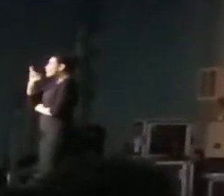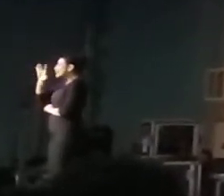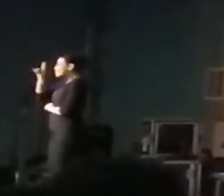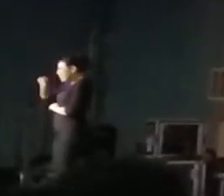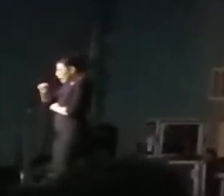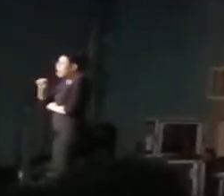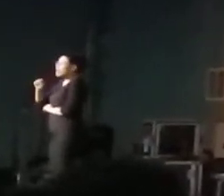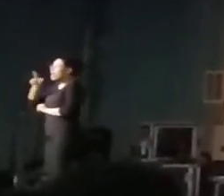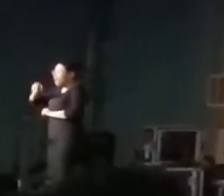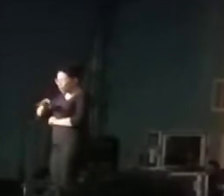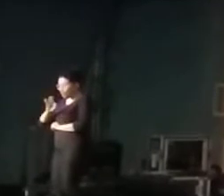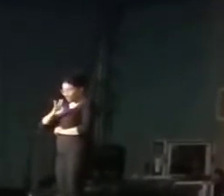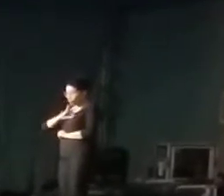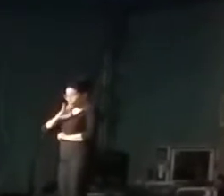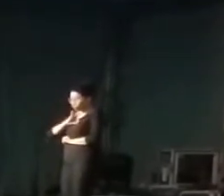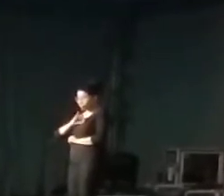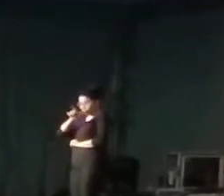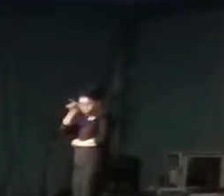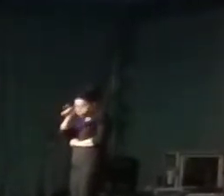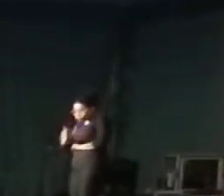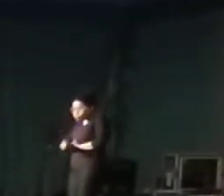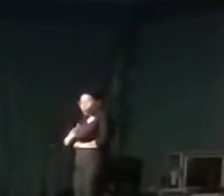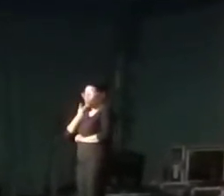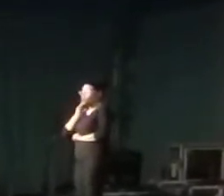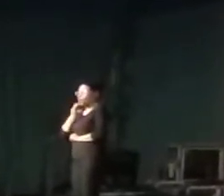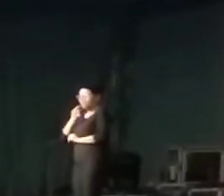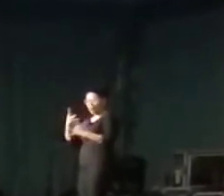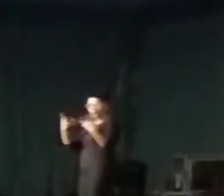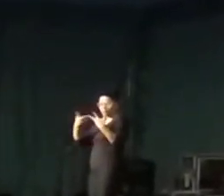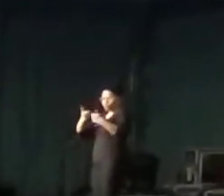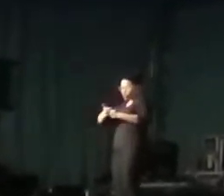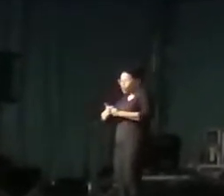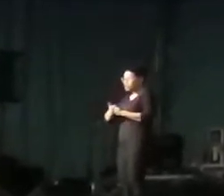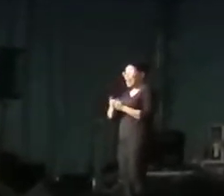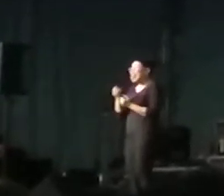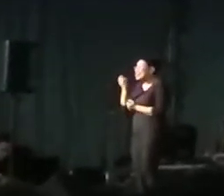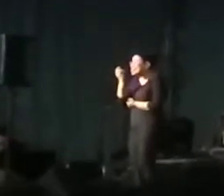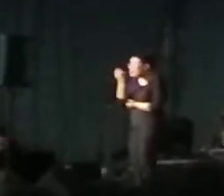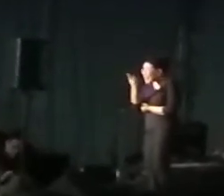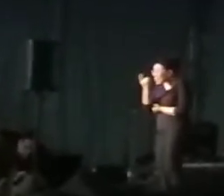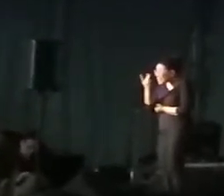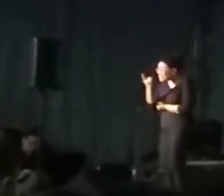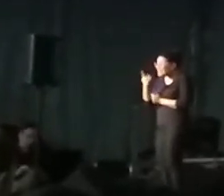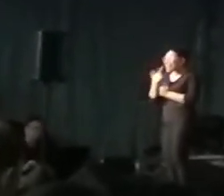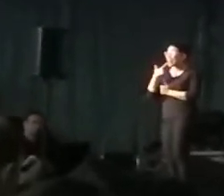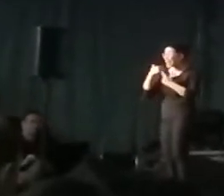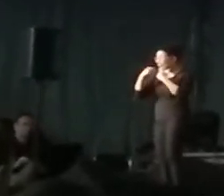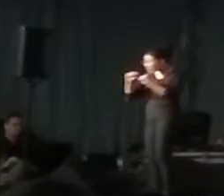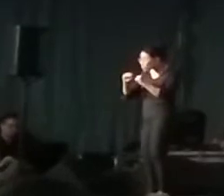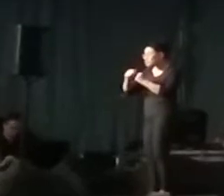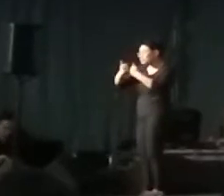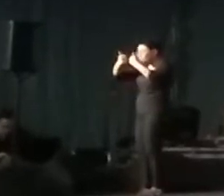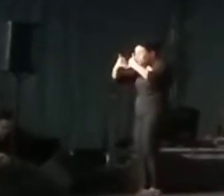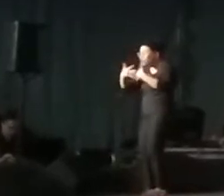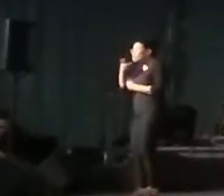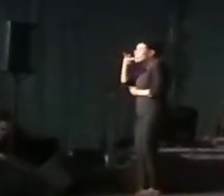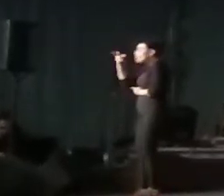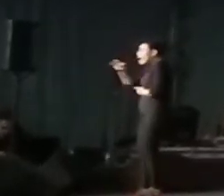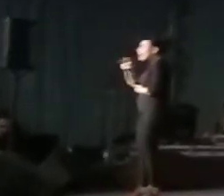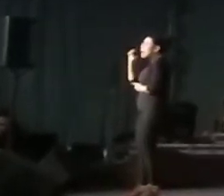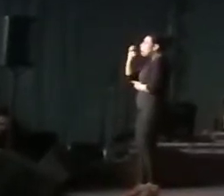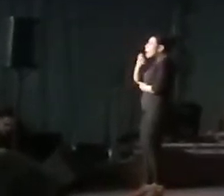era um policial chamado Saba, Coronel Saba. Ele é maravilhoso. Ele fala 13 línguas, entre elas português.